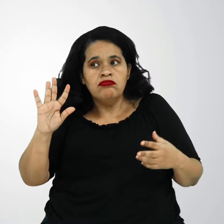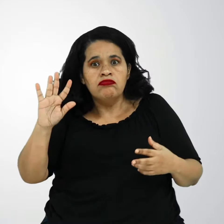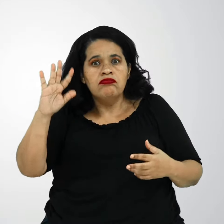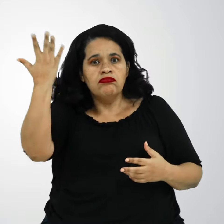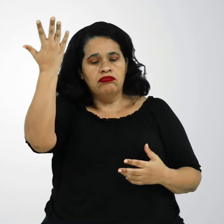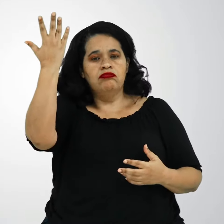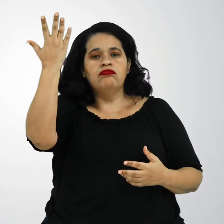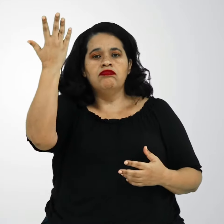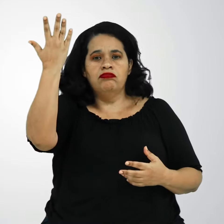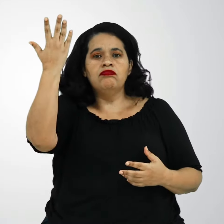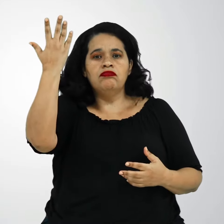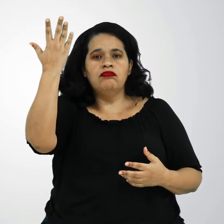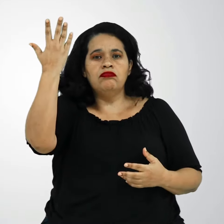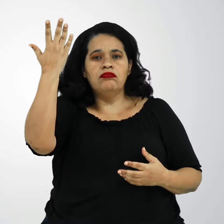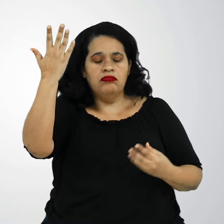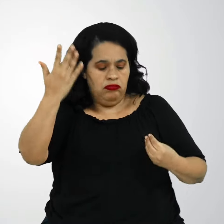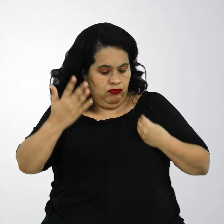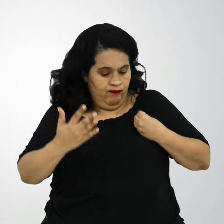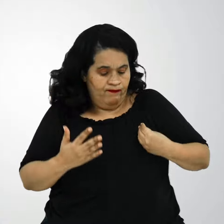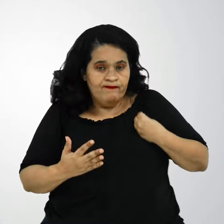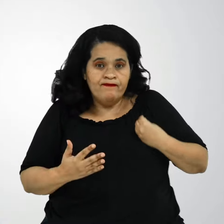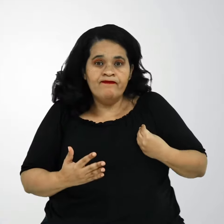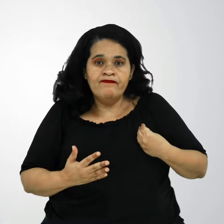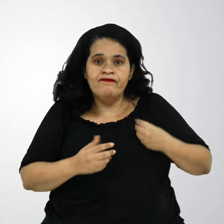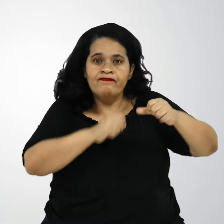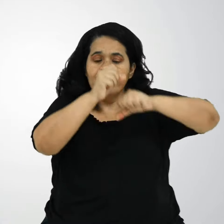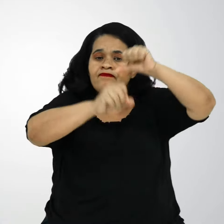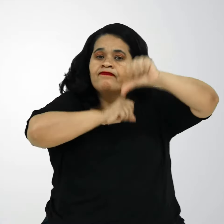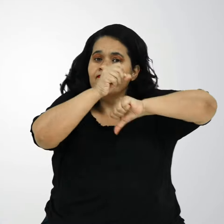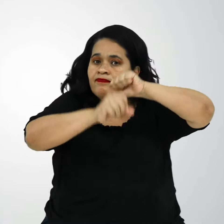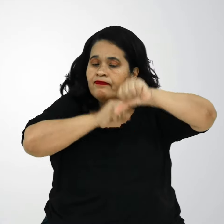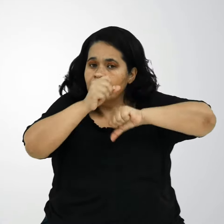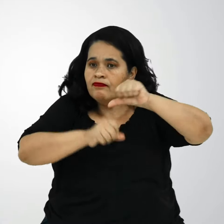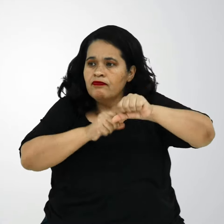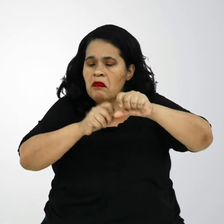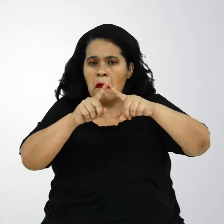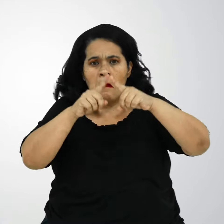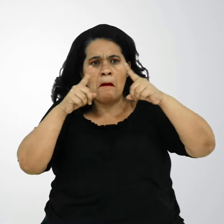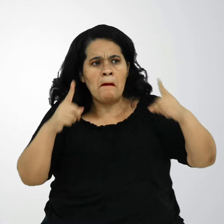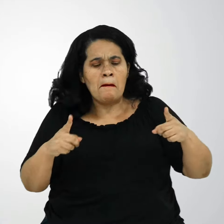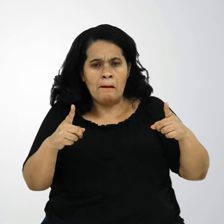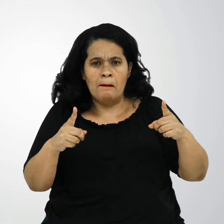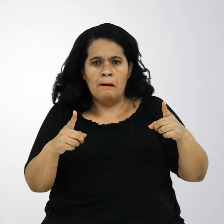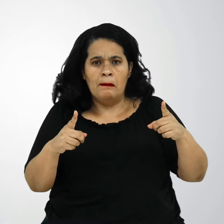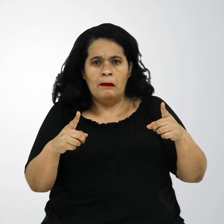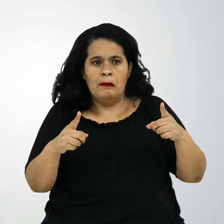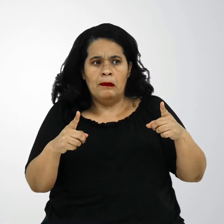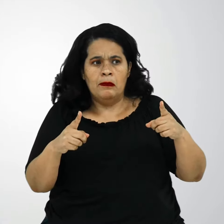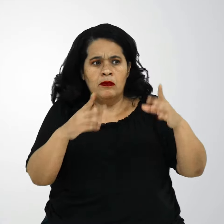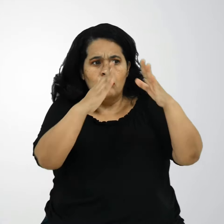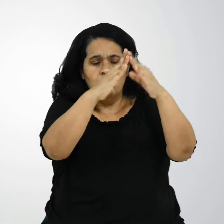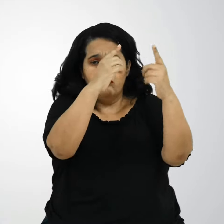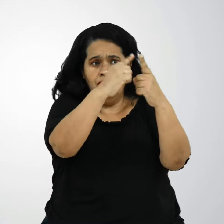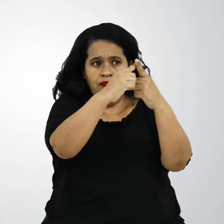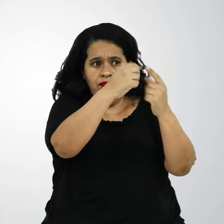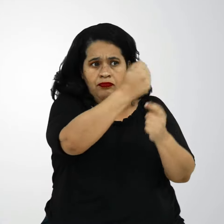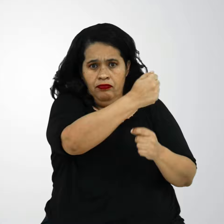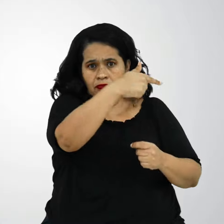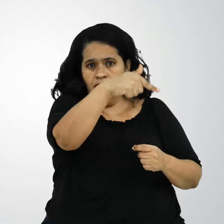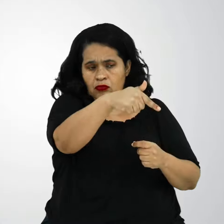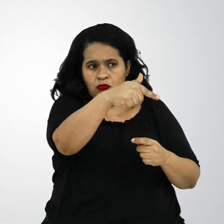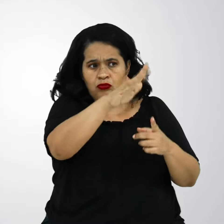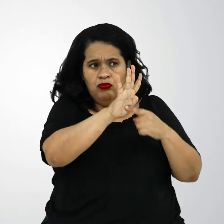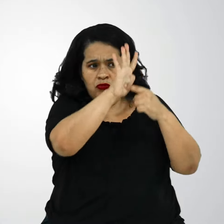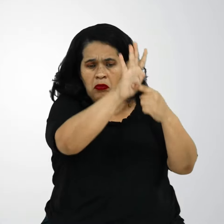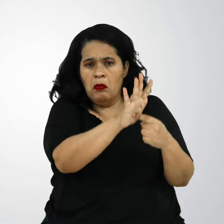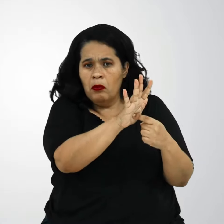expiação, a restauração completa, e isso não ocorre lá, não ocorreu ainda. E é